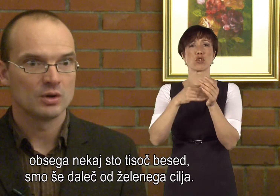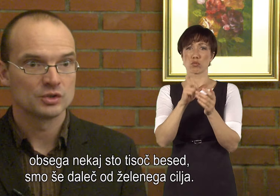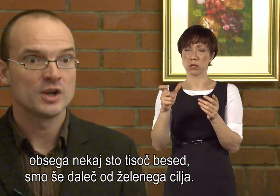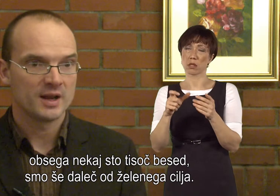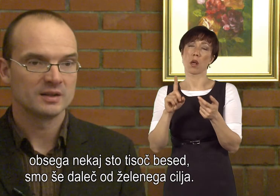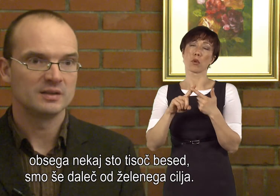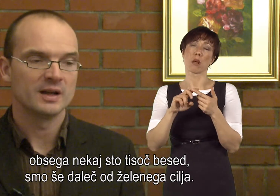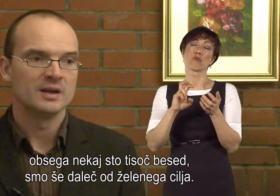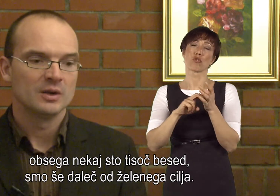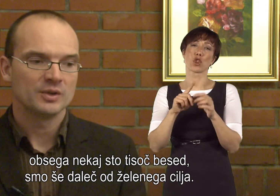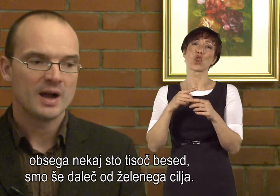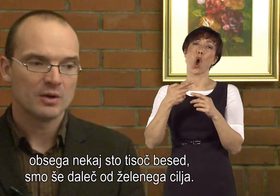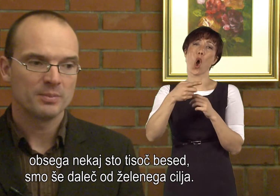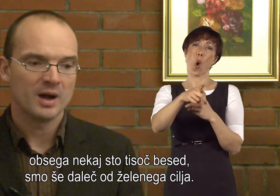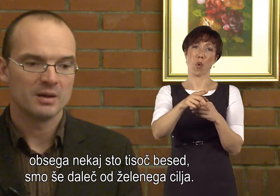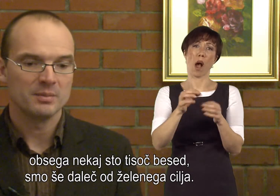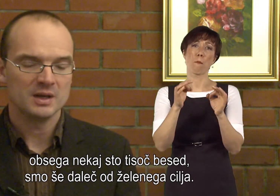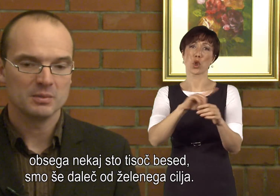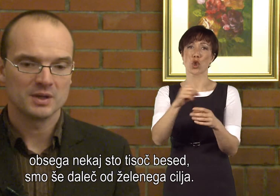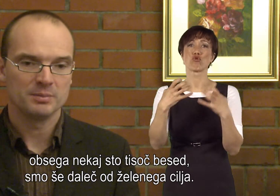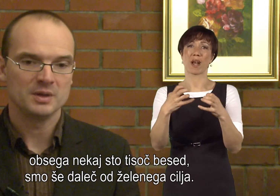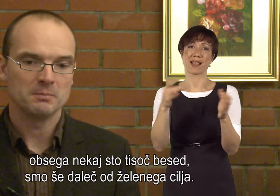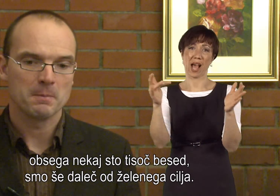daleč do želenega cilja.